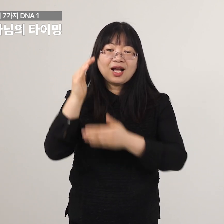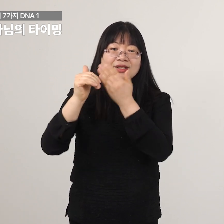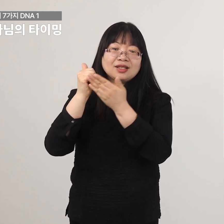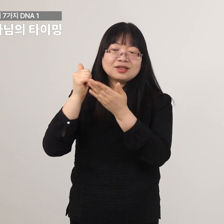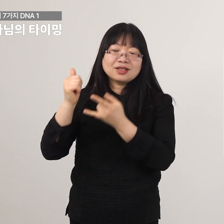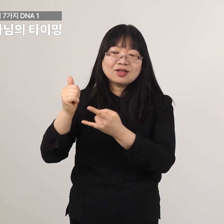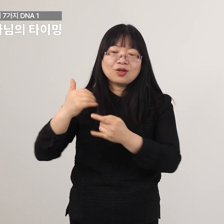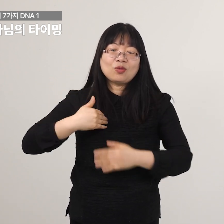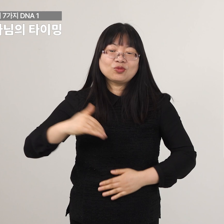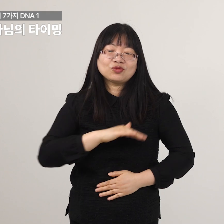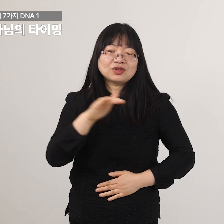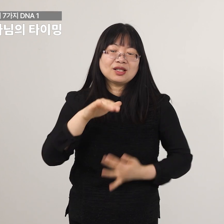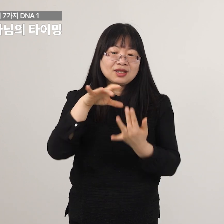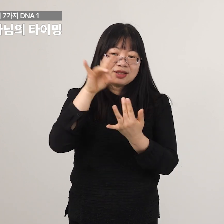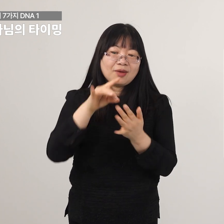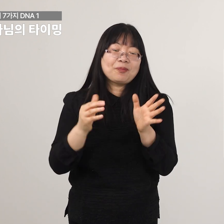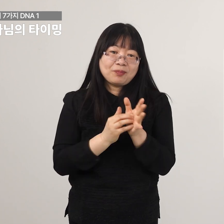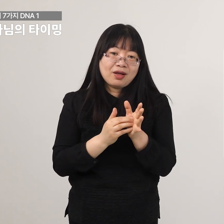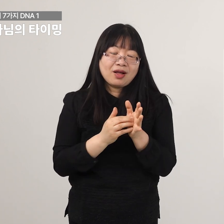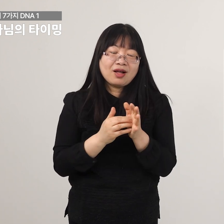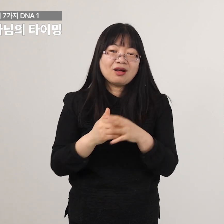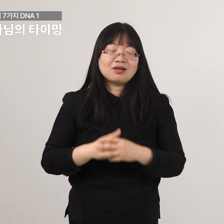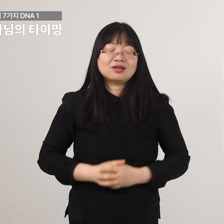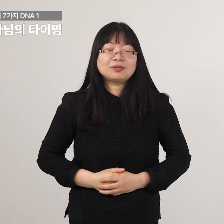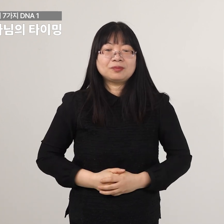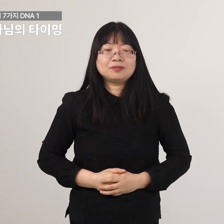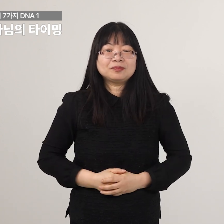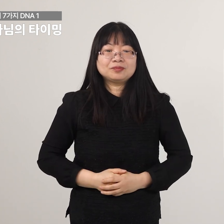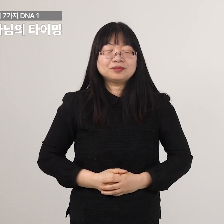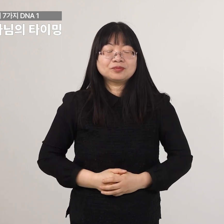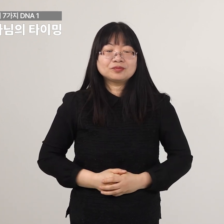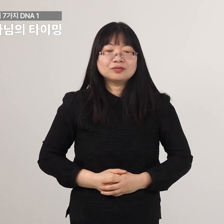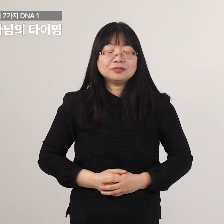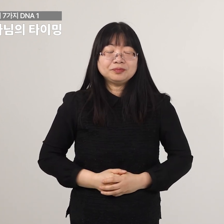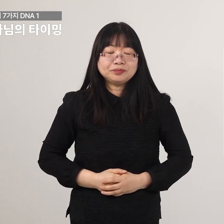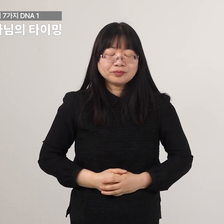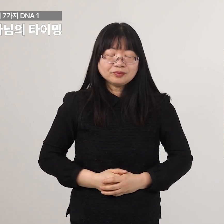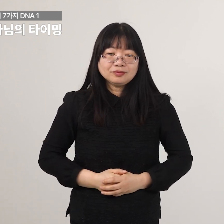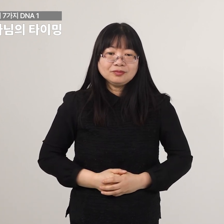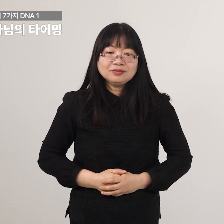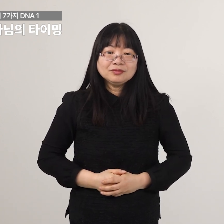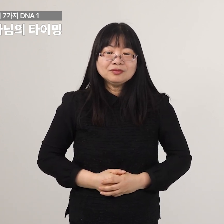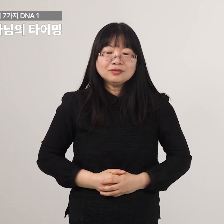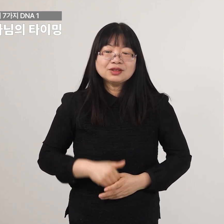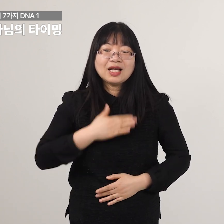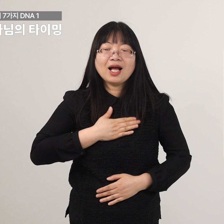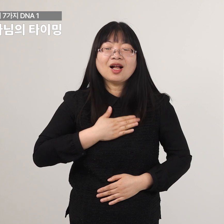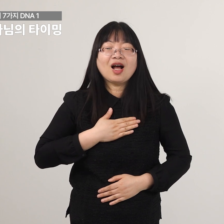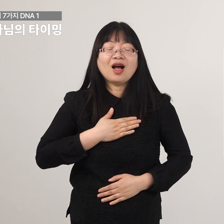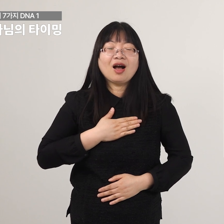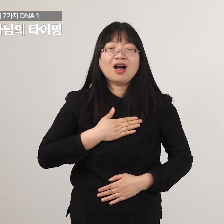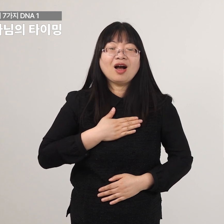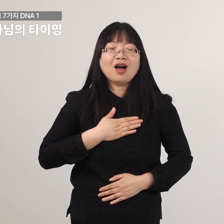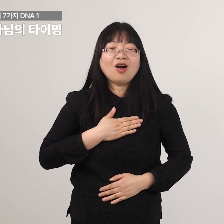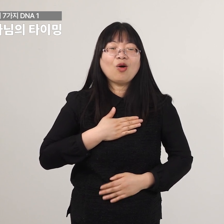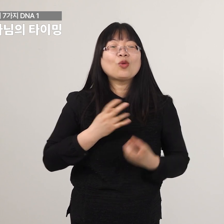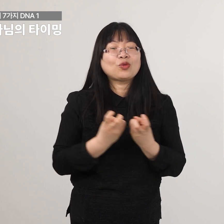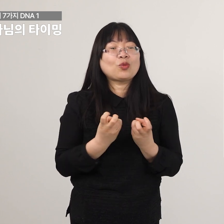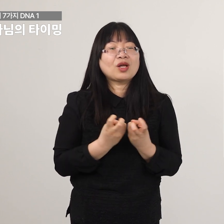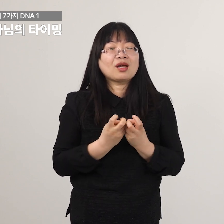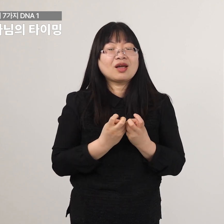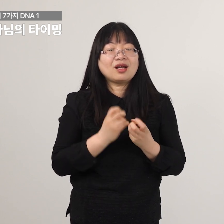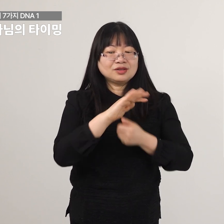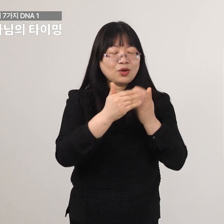하나님께서 우리를 왜 택정하셨고 이걸 어디서 우리가 알아야 될까요? 성경에서 알아야 된단